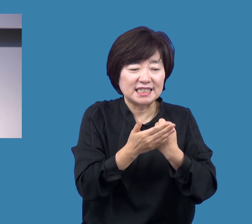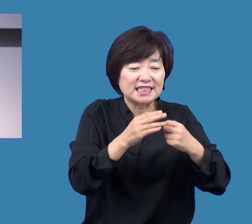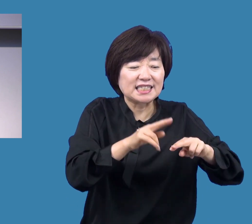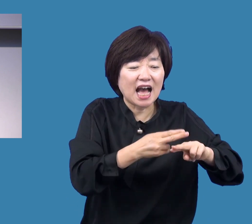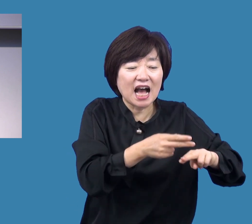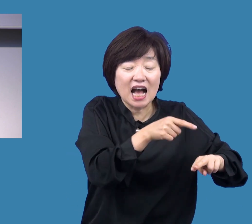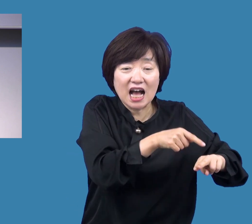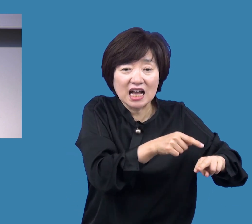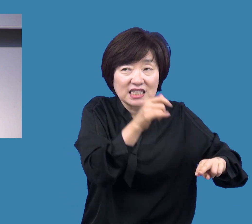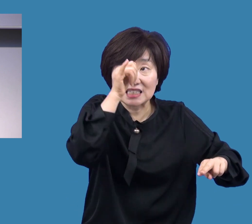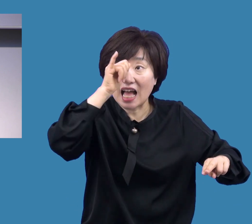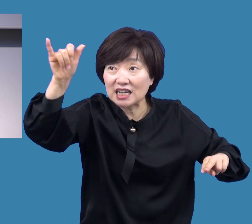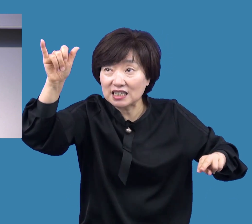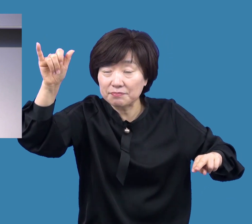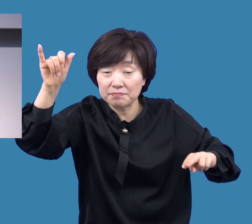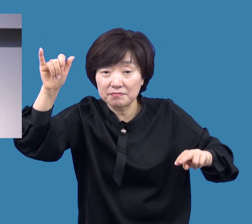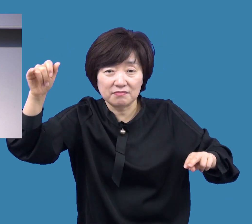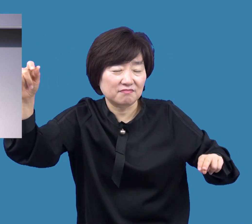상급이 아니에요.